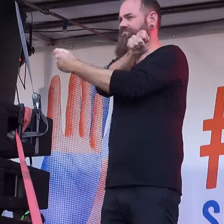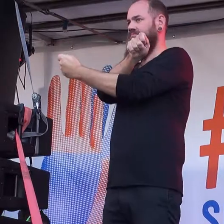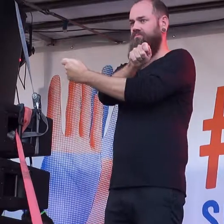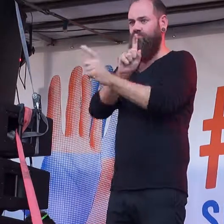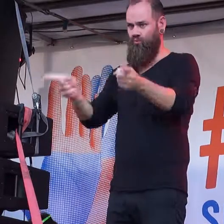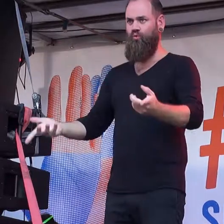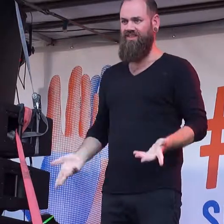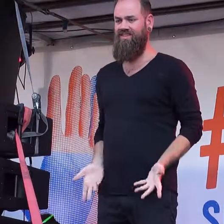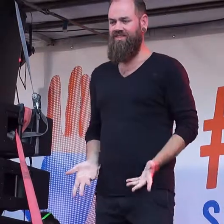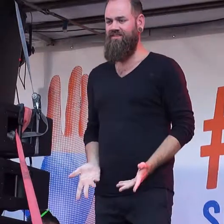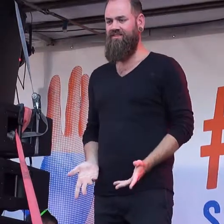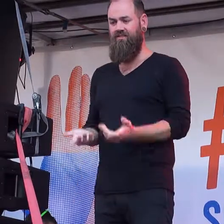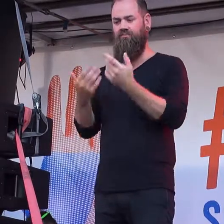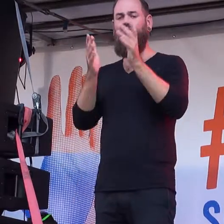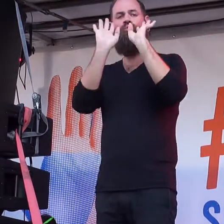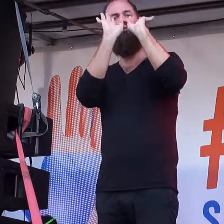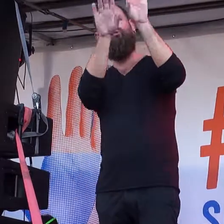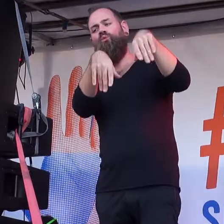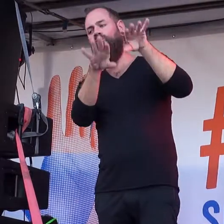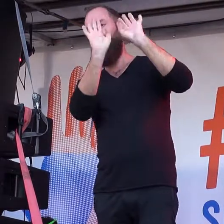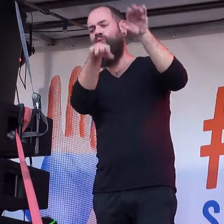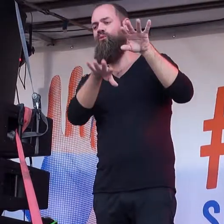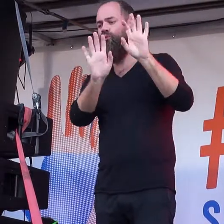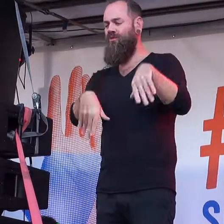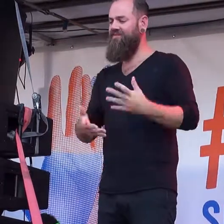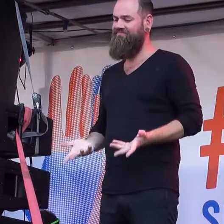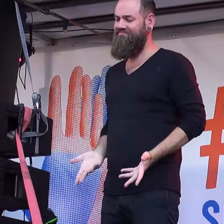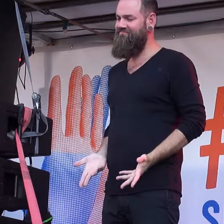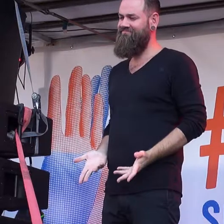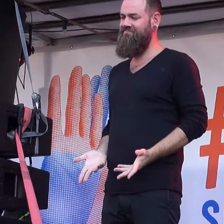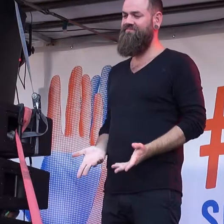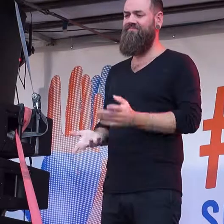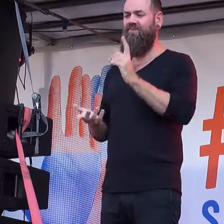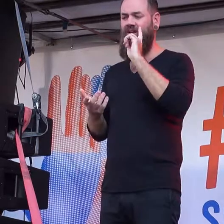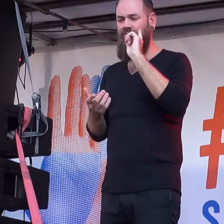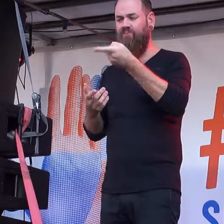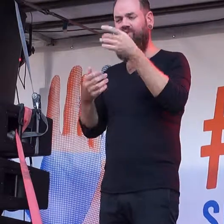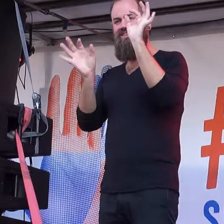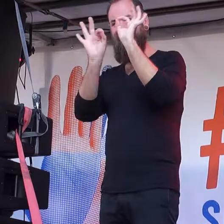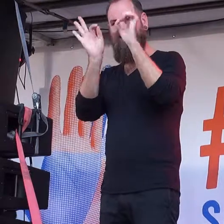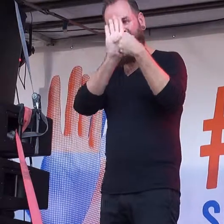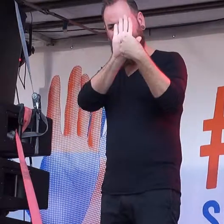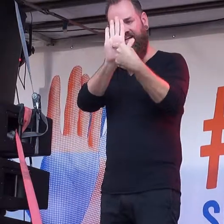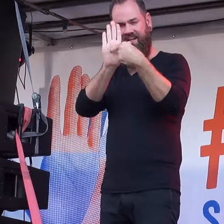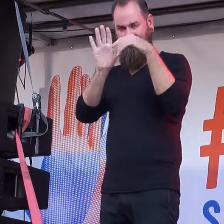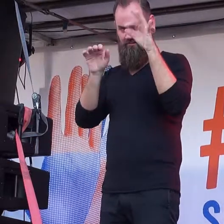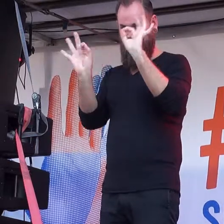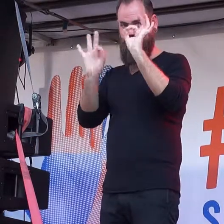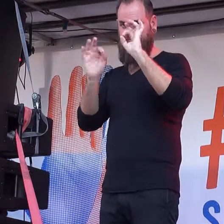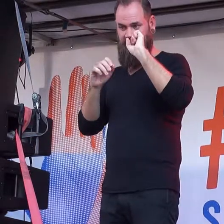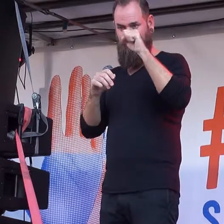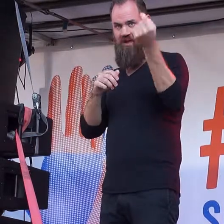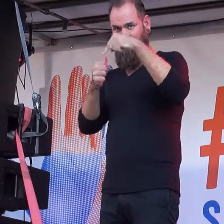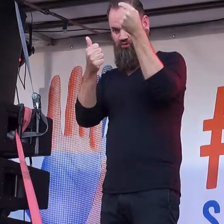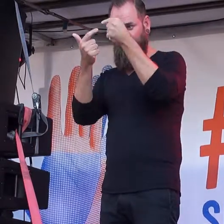gestoppt und nicht die gefahr erkannt dass rechtspopulismus den nährboden für rassistische gewalt bereitet und wir